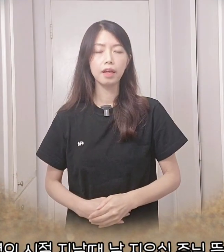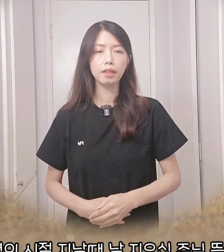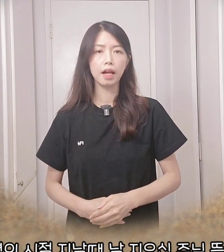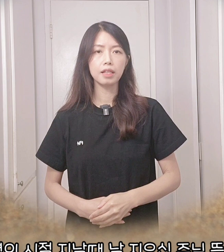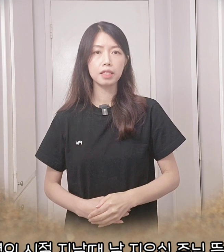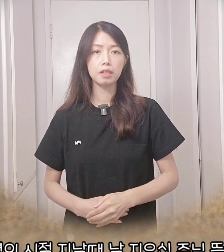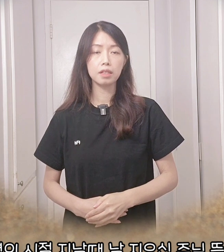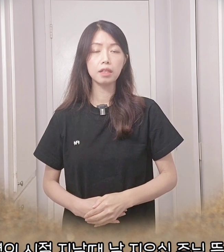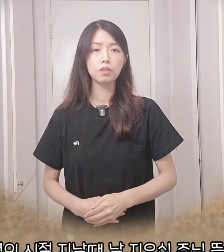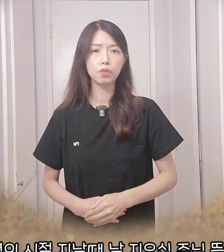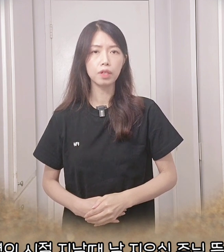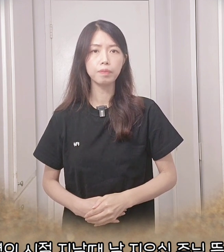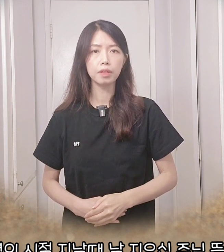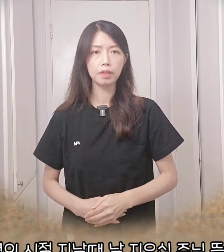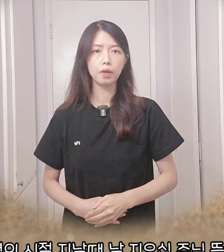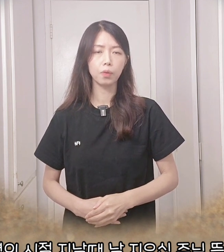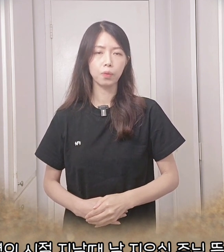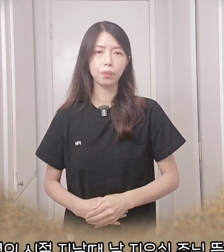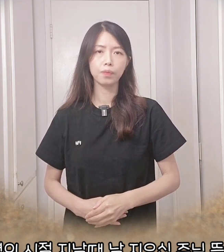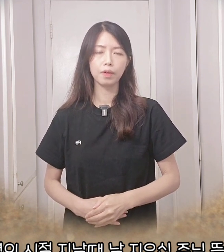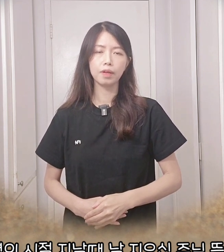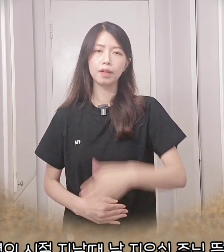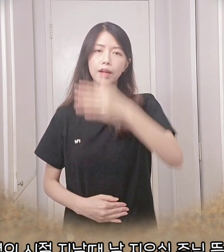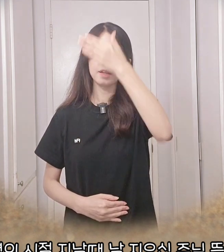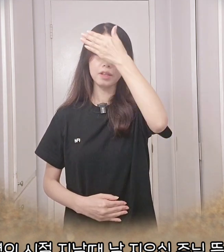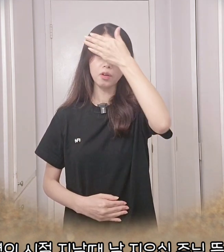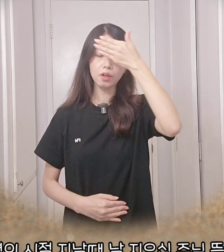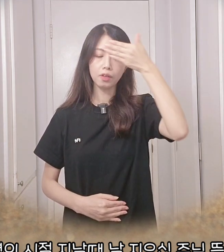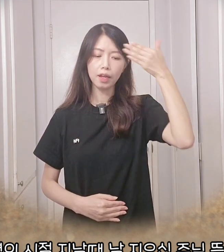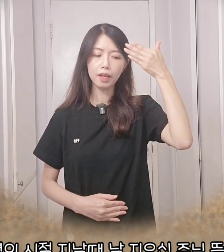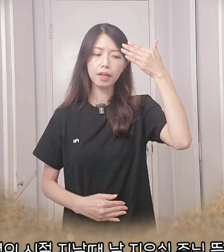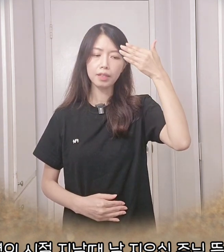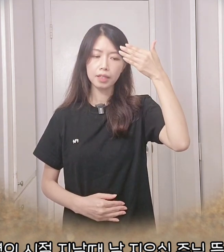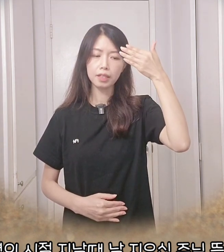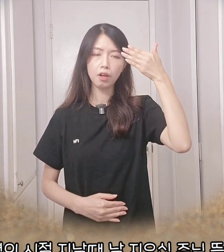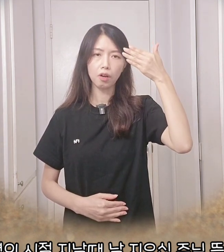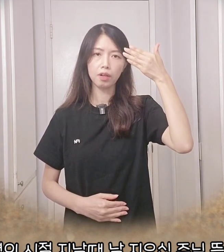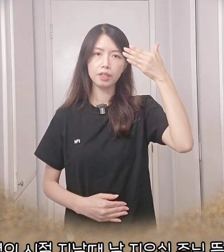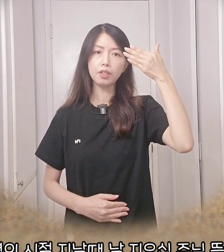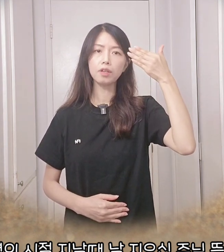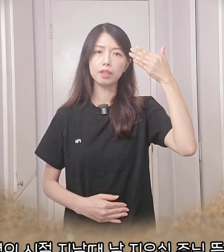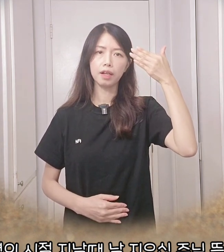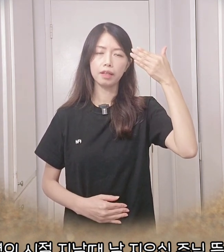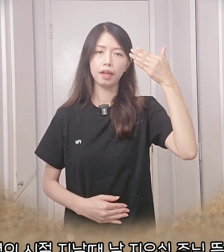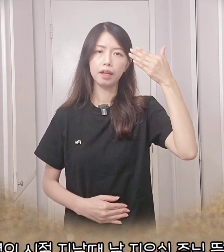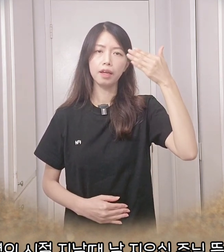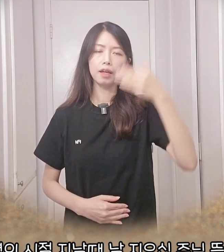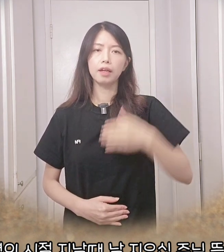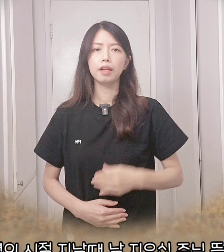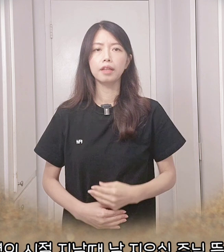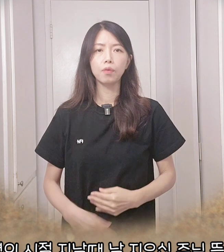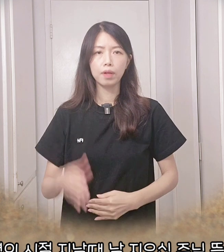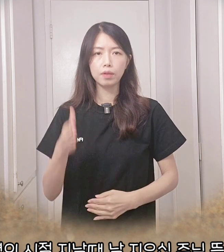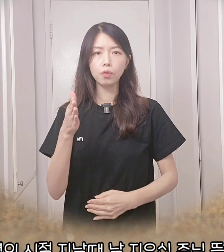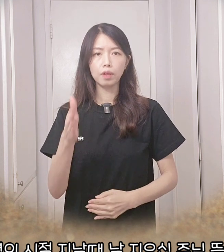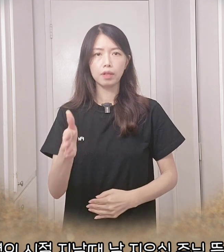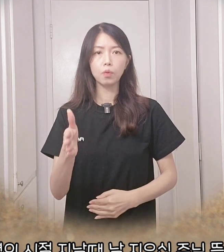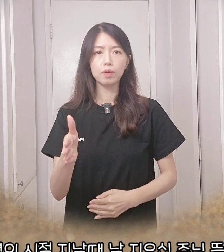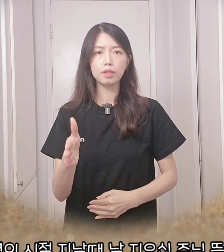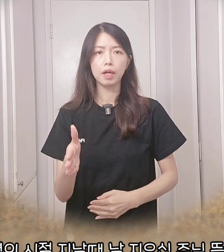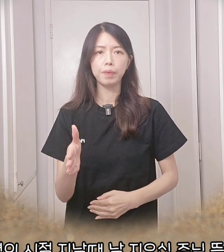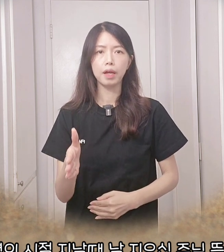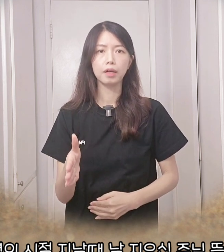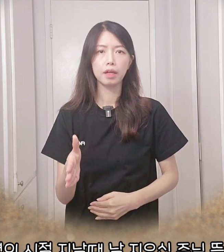지날 때 날 지으신 주님 뜻대로. 청년의 시절 지날 때. 일단 왼손을